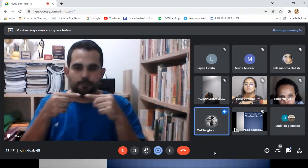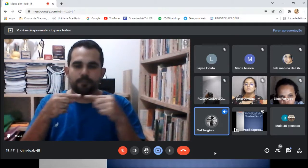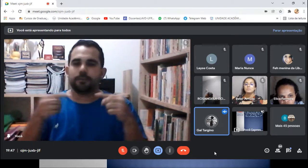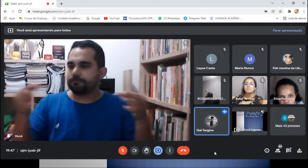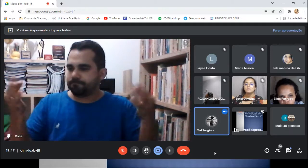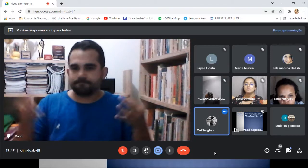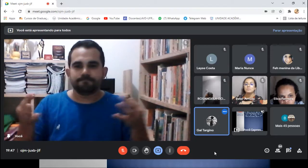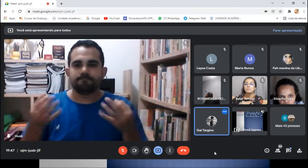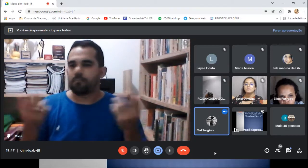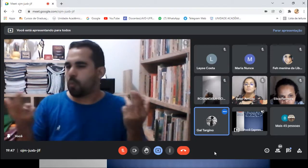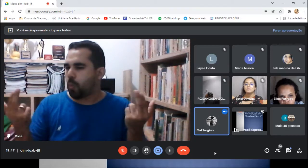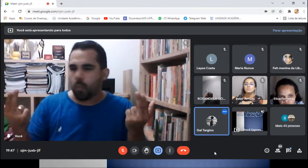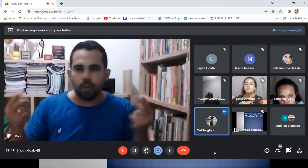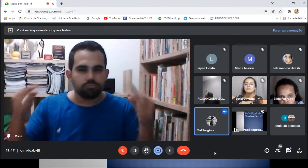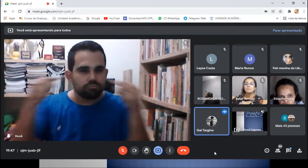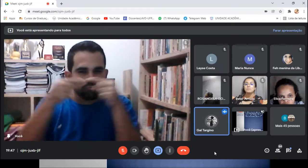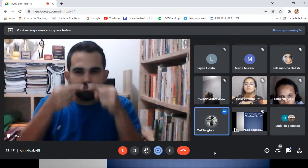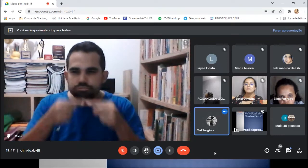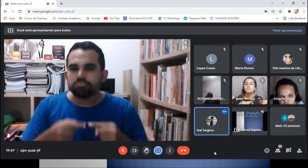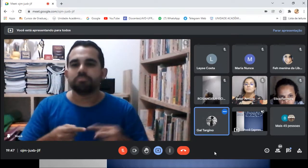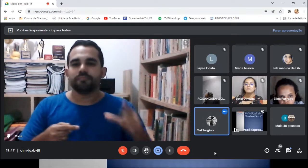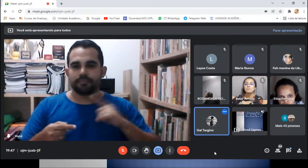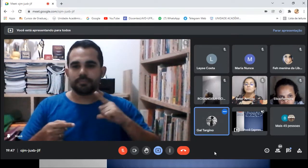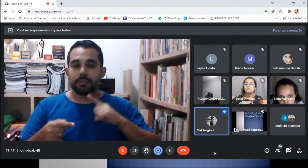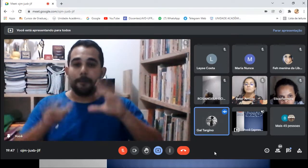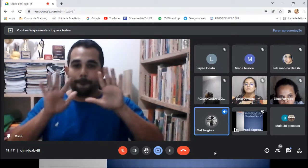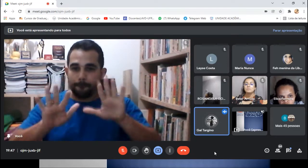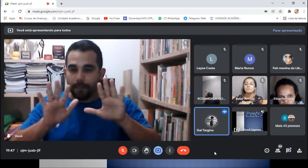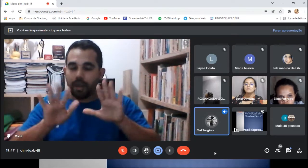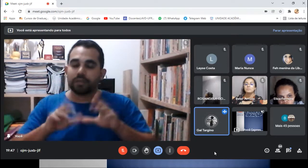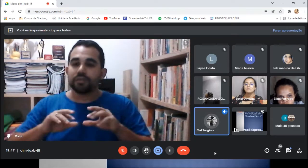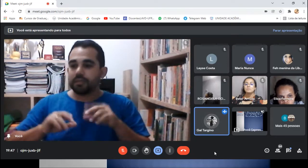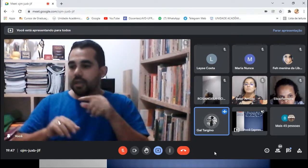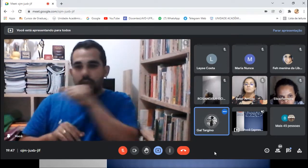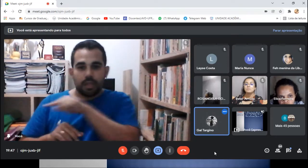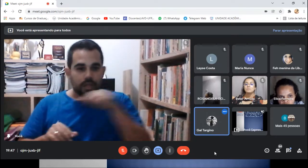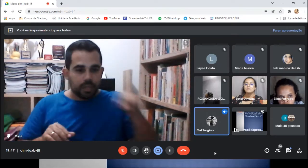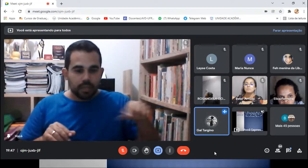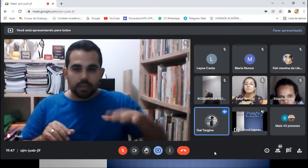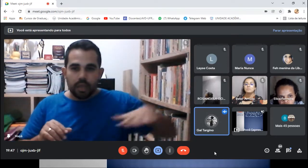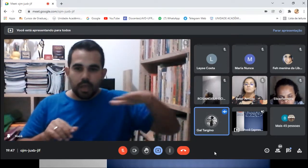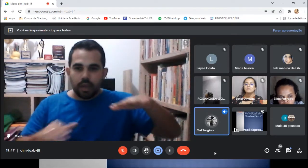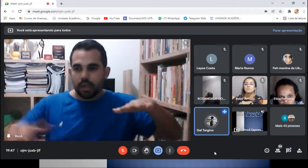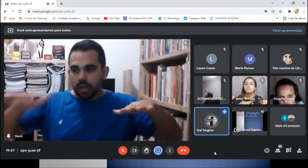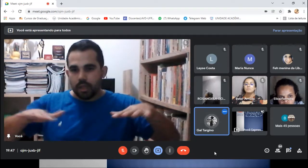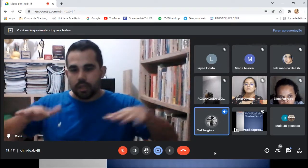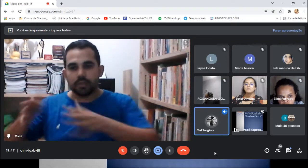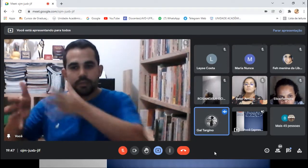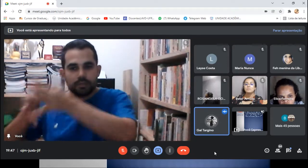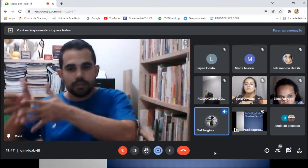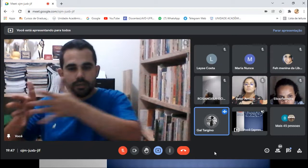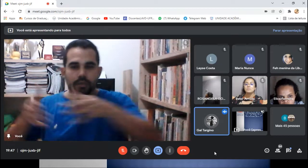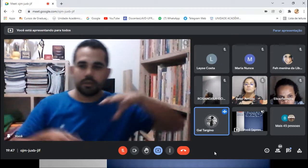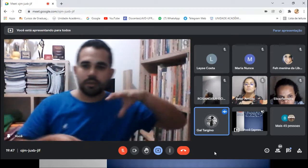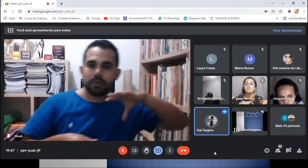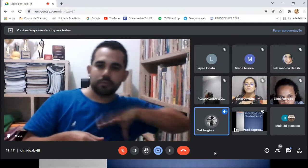combina, né? A gente vê que as línguas têm estruturas diferentes, são